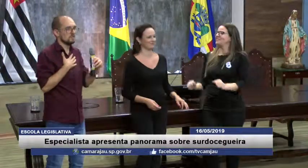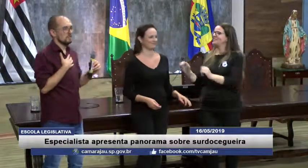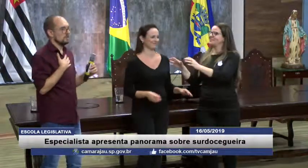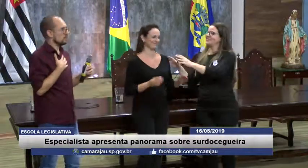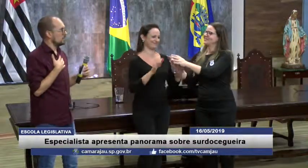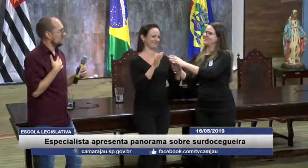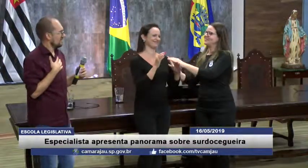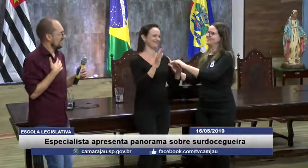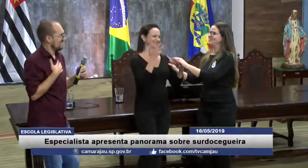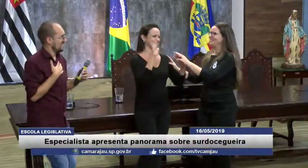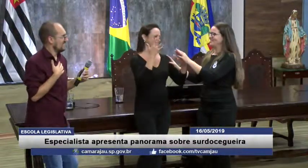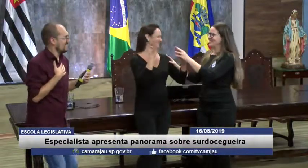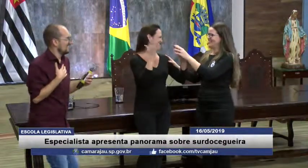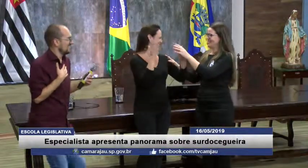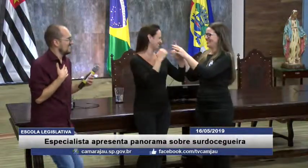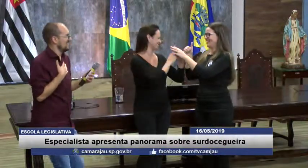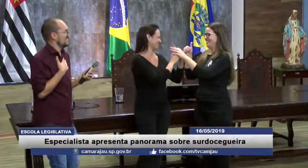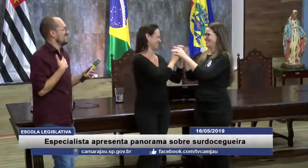vocês.